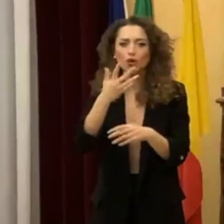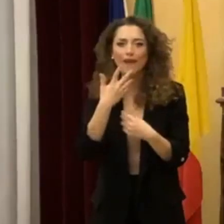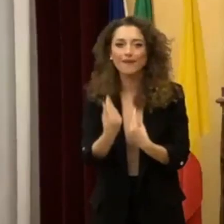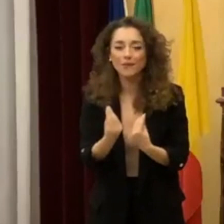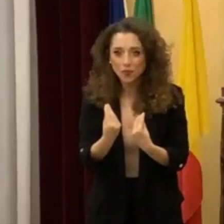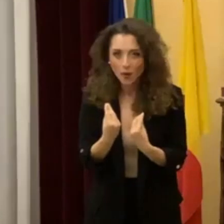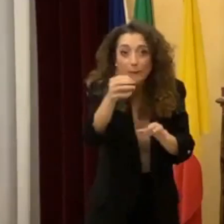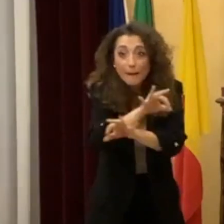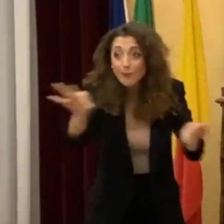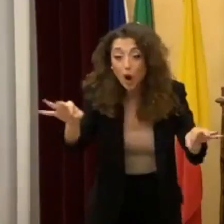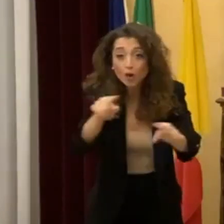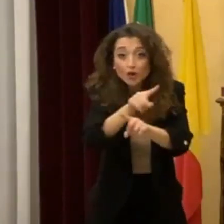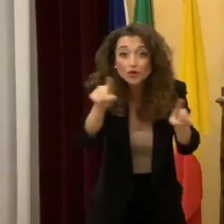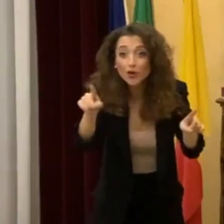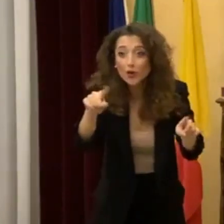Voi che stappi le dimissioni.